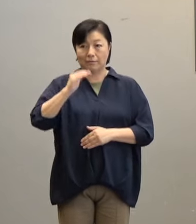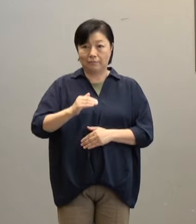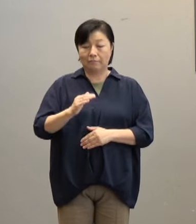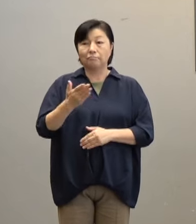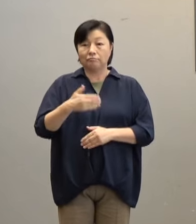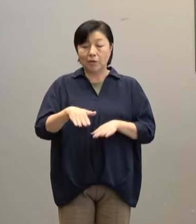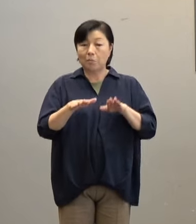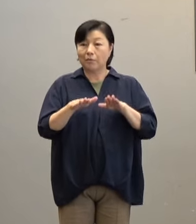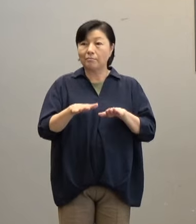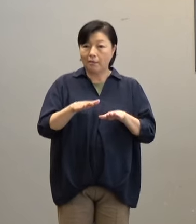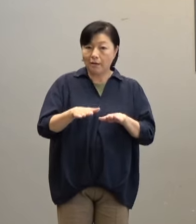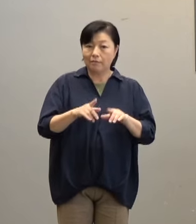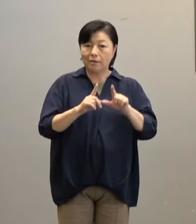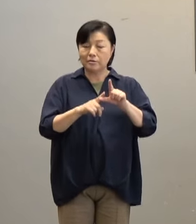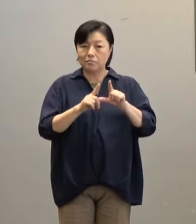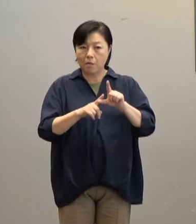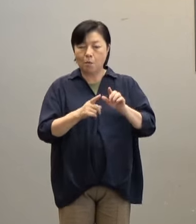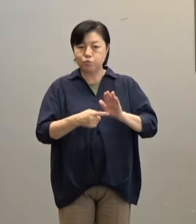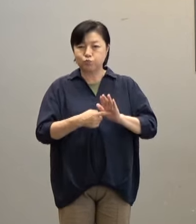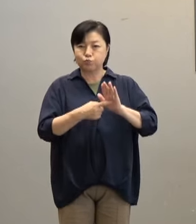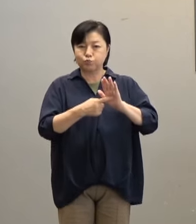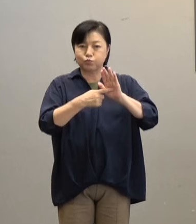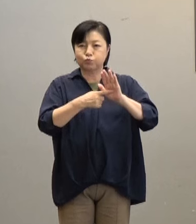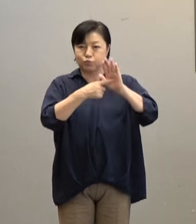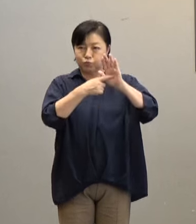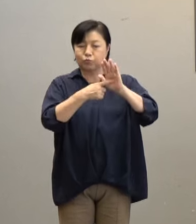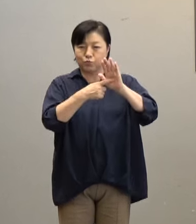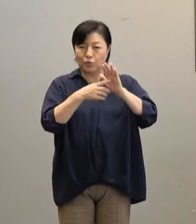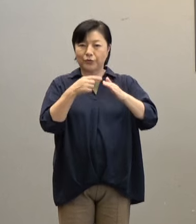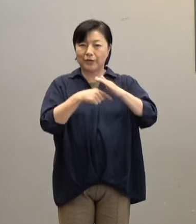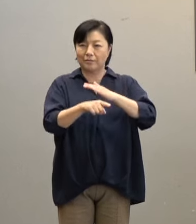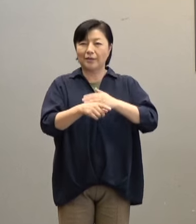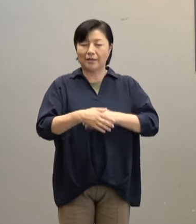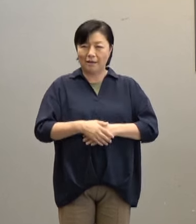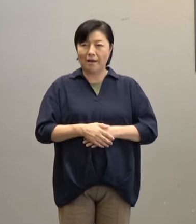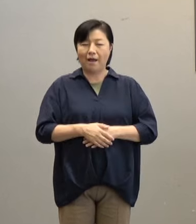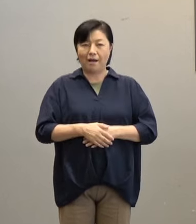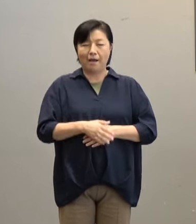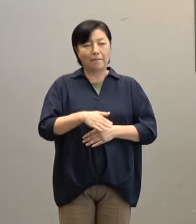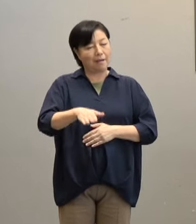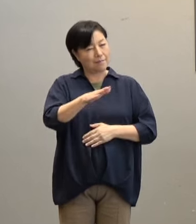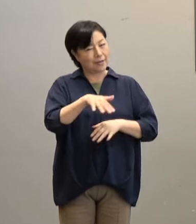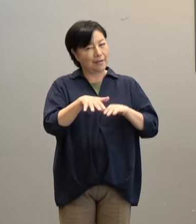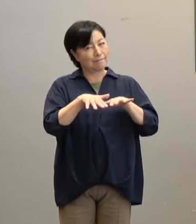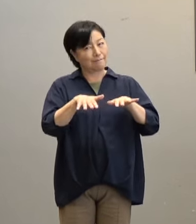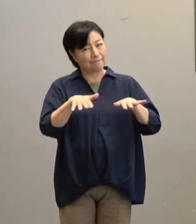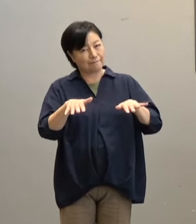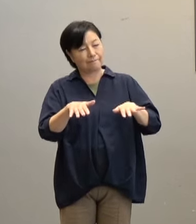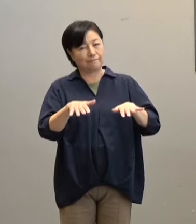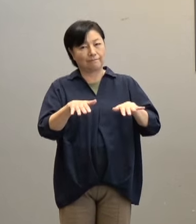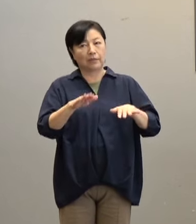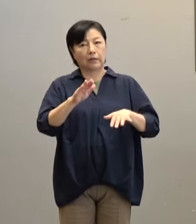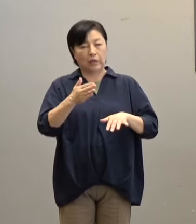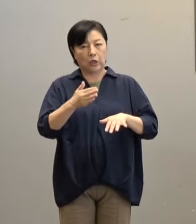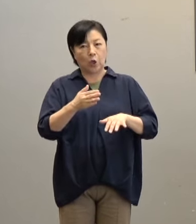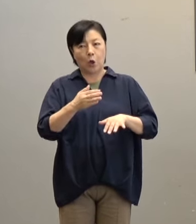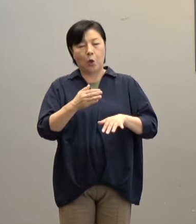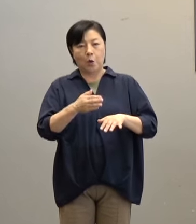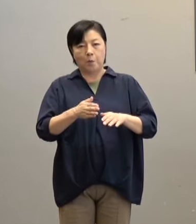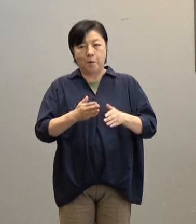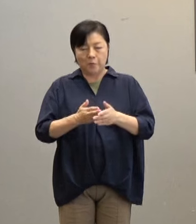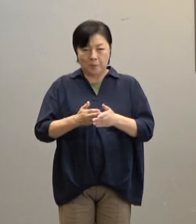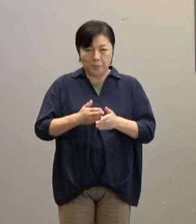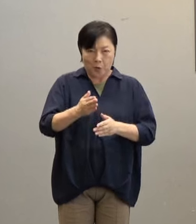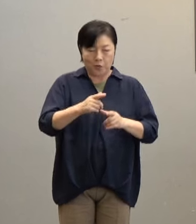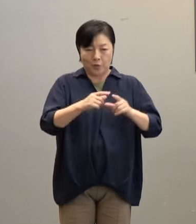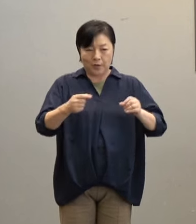上がってきておりますので、そういう意味ではだいぶこう知られてはありますけれども、それでもですね、もっと突き抜けて日